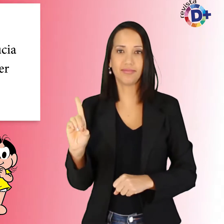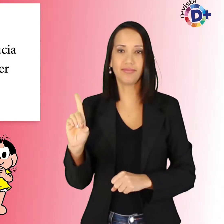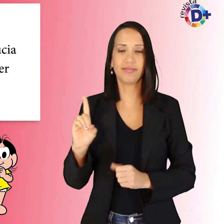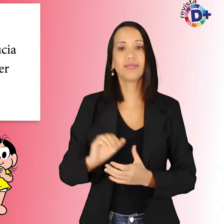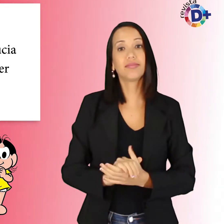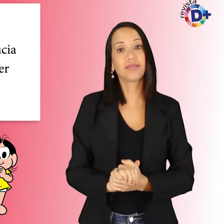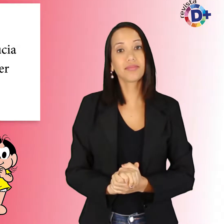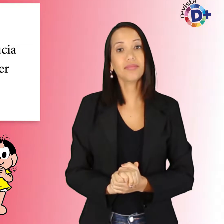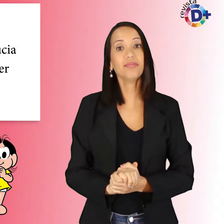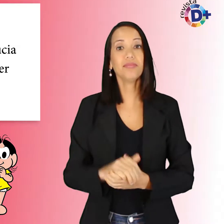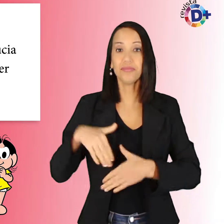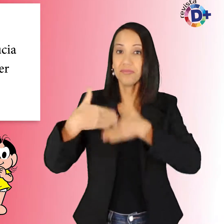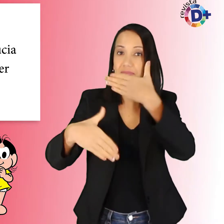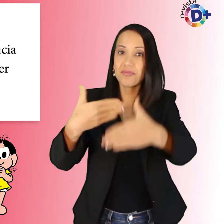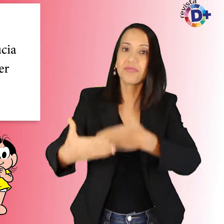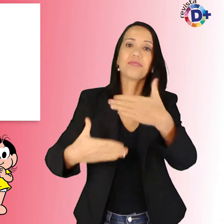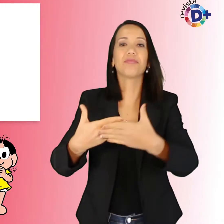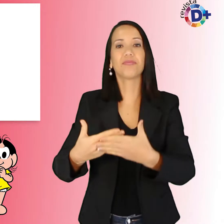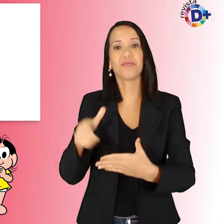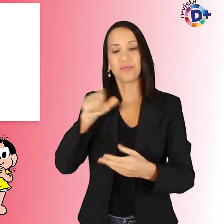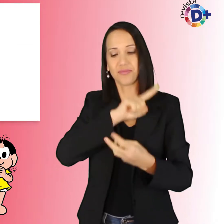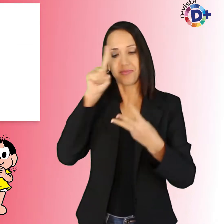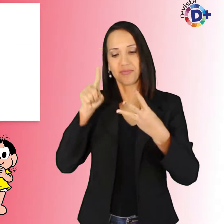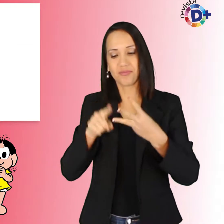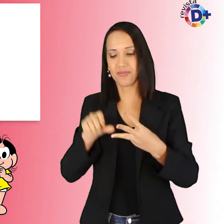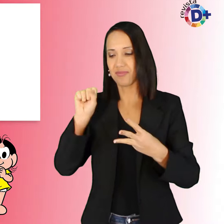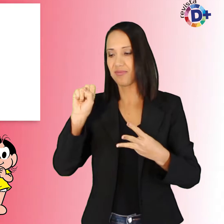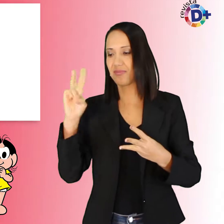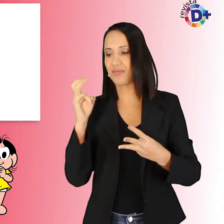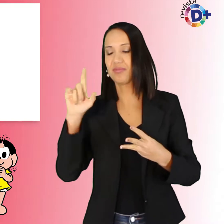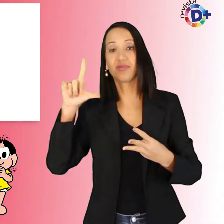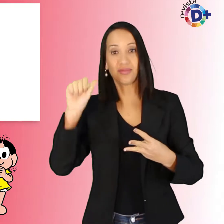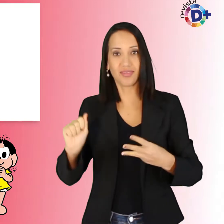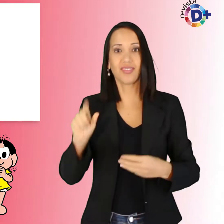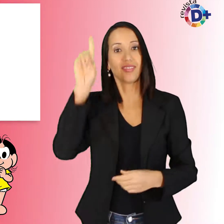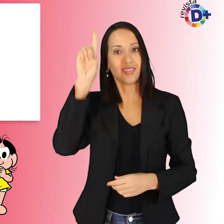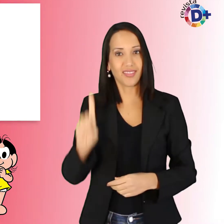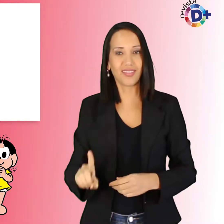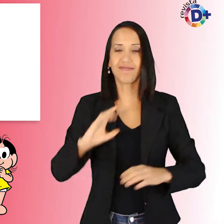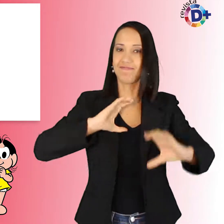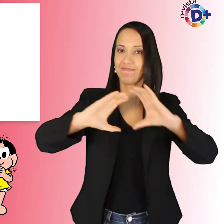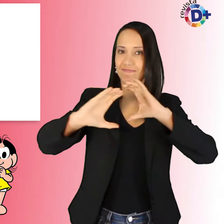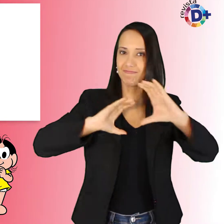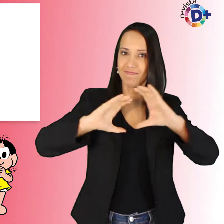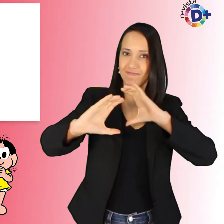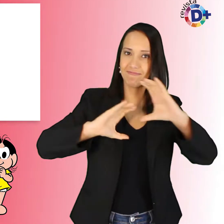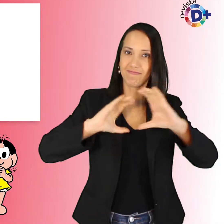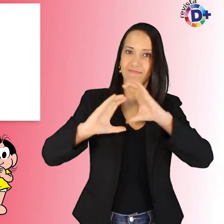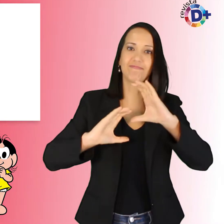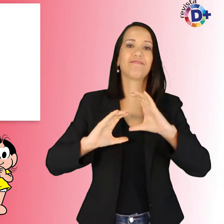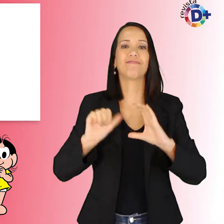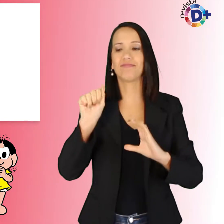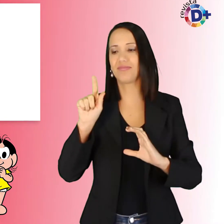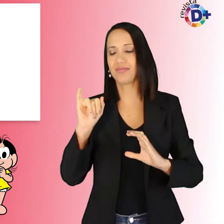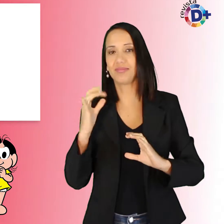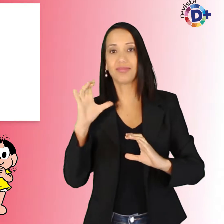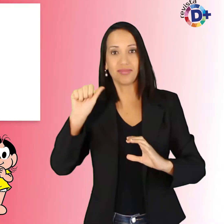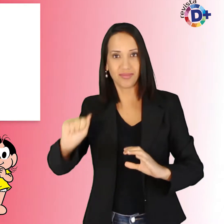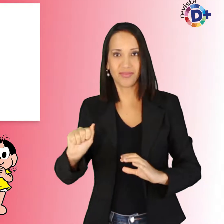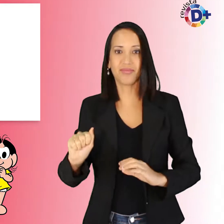que ainda de sheila vasconcelos diretora da comunicação tá aliança diz sofia